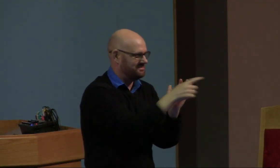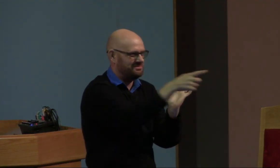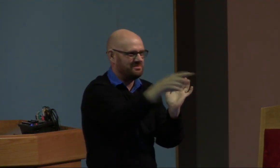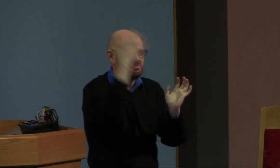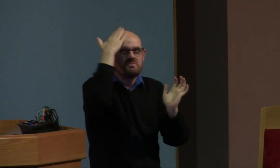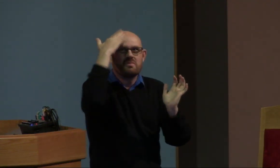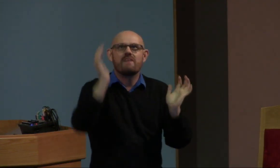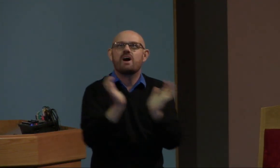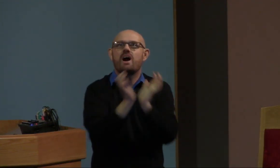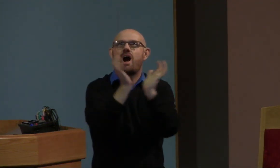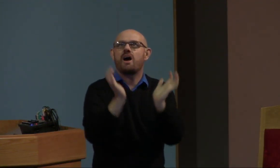Soos vergadering,